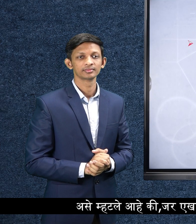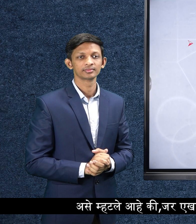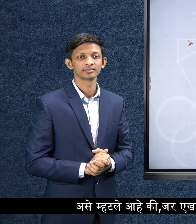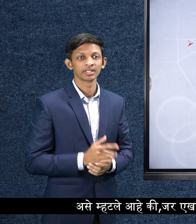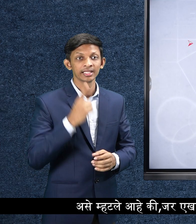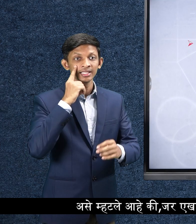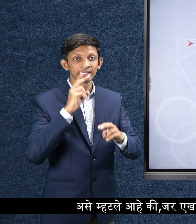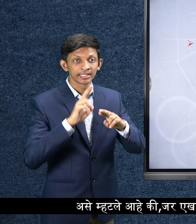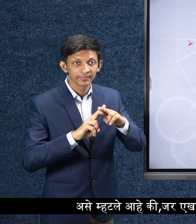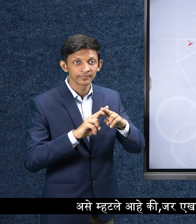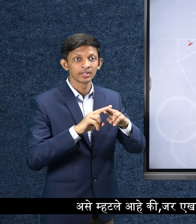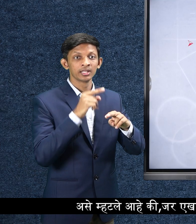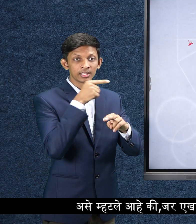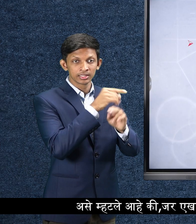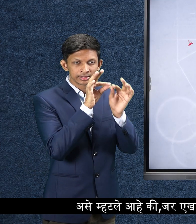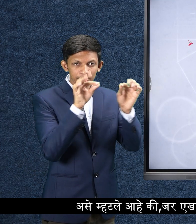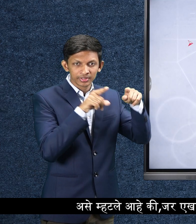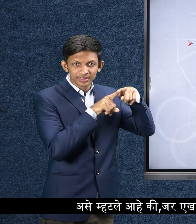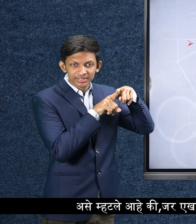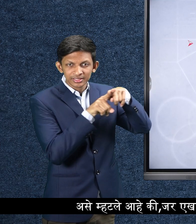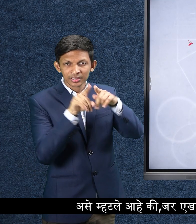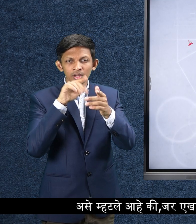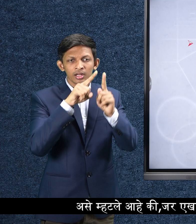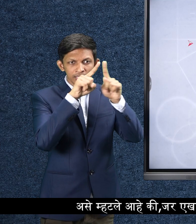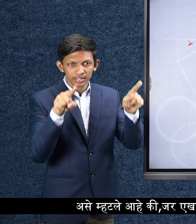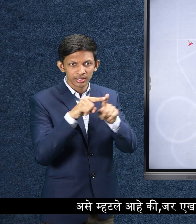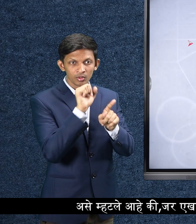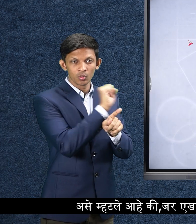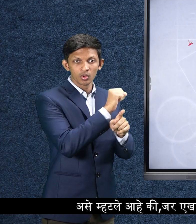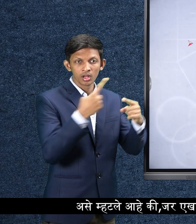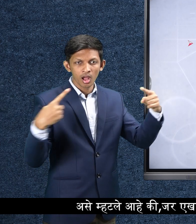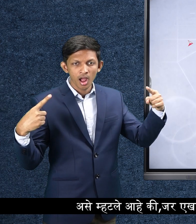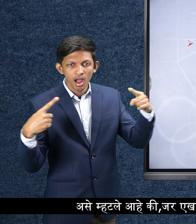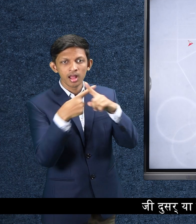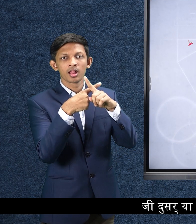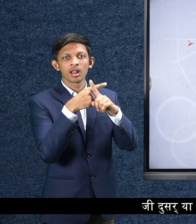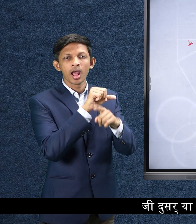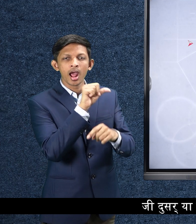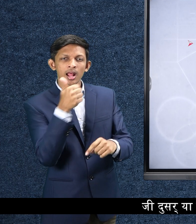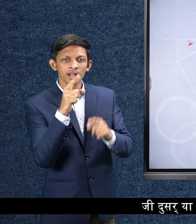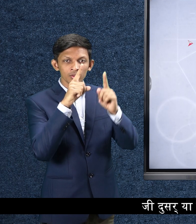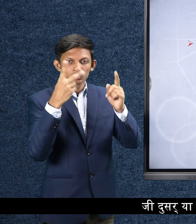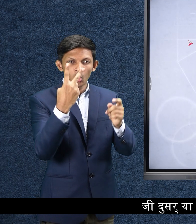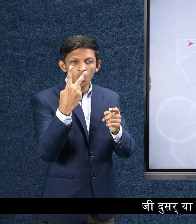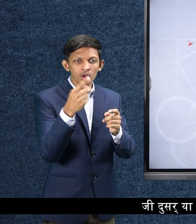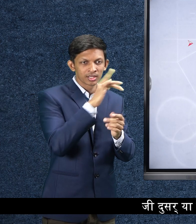म्हटले आहे की जर एखादी रेषा त्रिकोणाच्या एका बाजूस समांतर असले जी दुसऱ्या बाजूने दोन